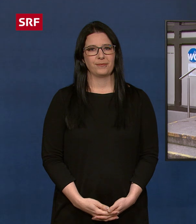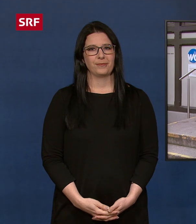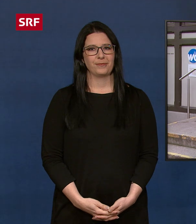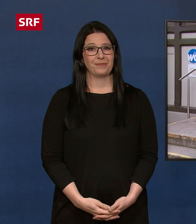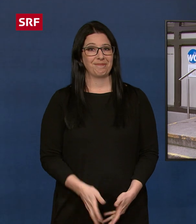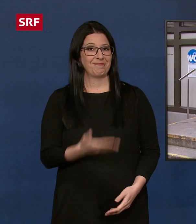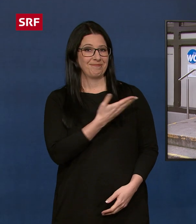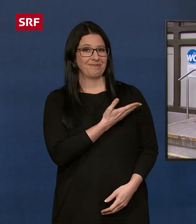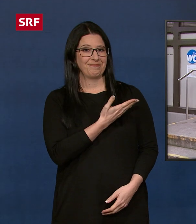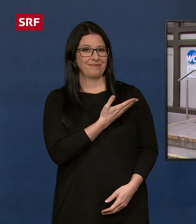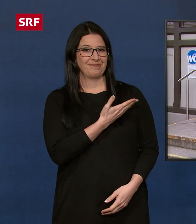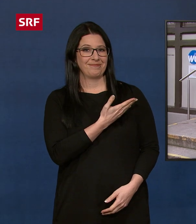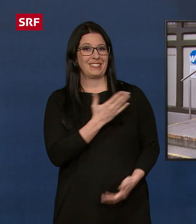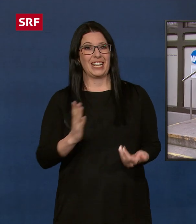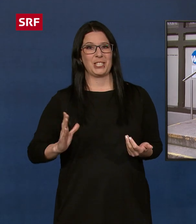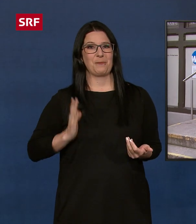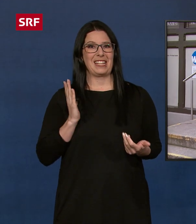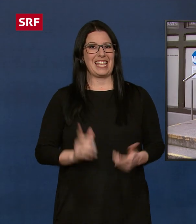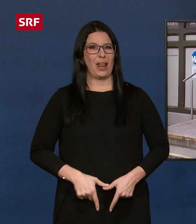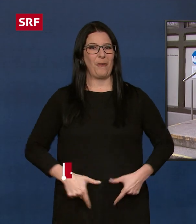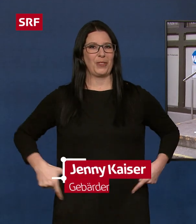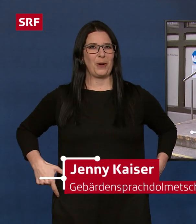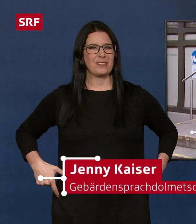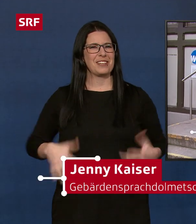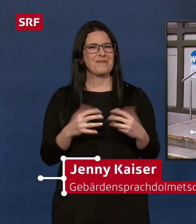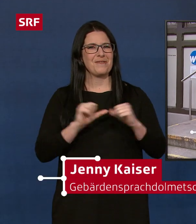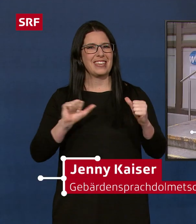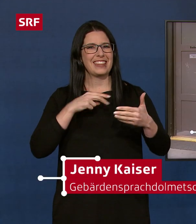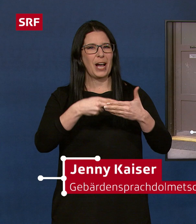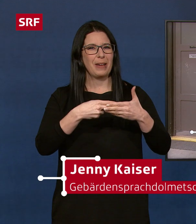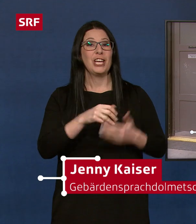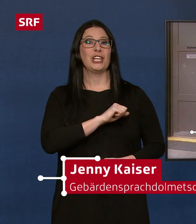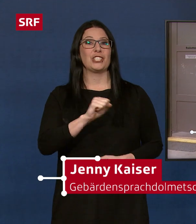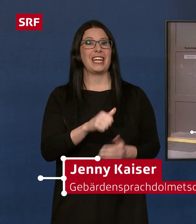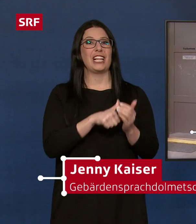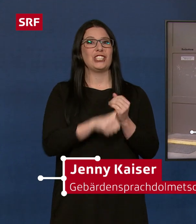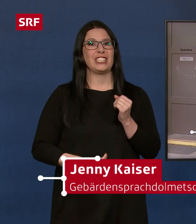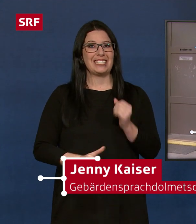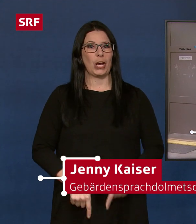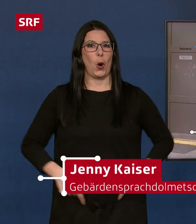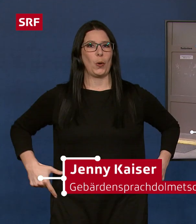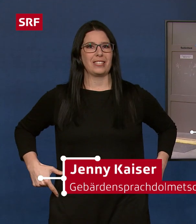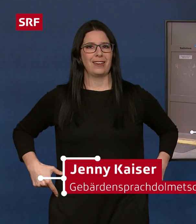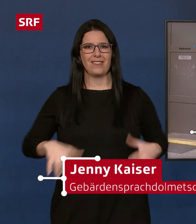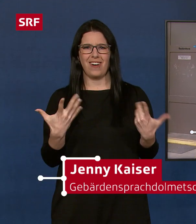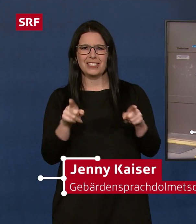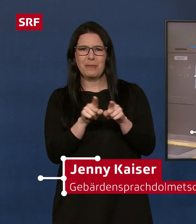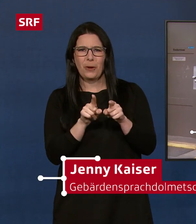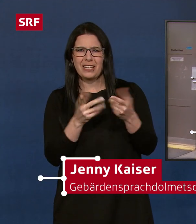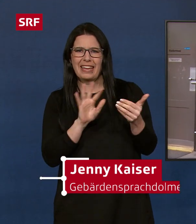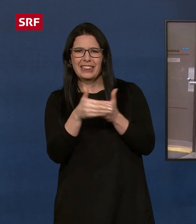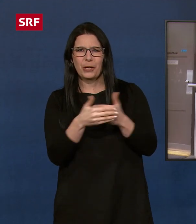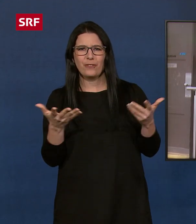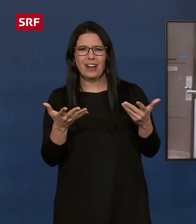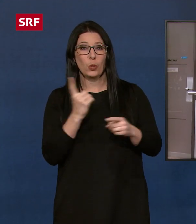Das hier ist eine ganz besondere Unterhose. Und zwar ist es eine Schnell-Scheisser-Hose. Was es mit dieser Unterhose auf sich